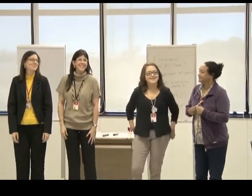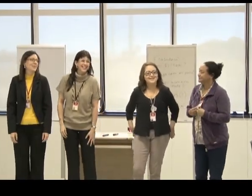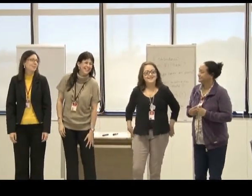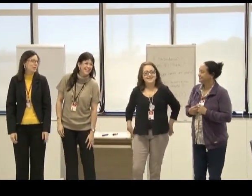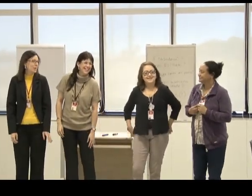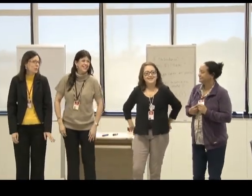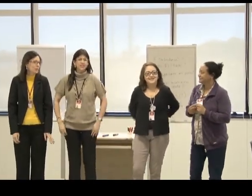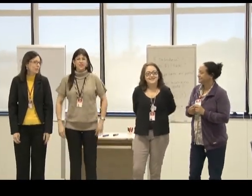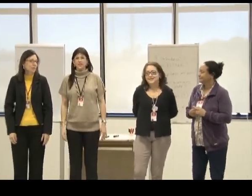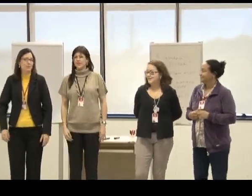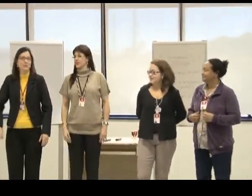Vai.